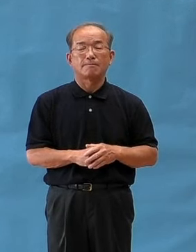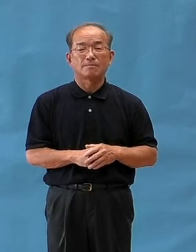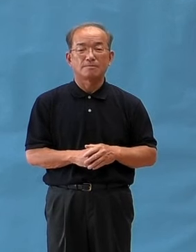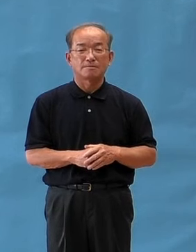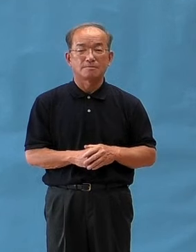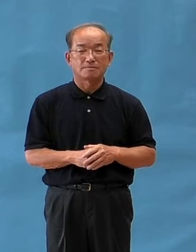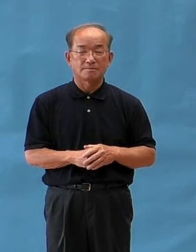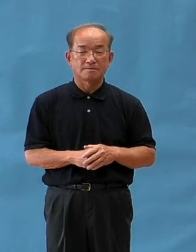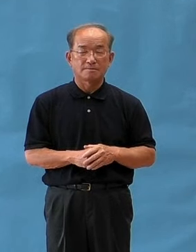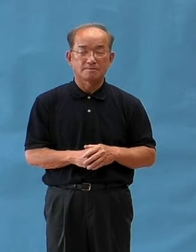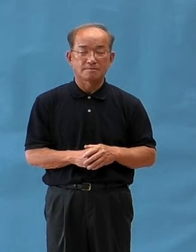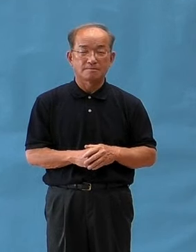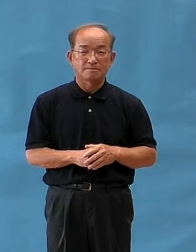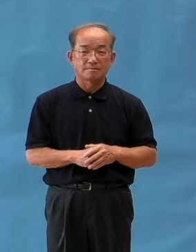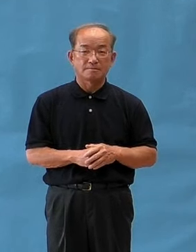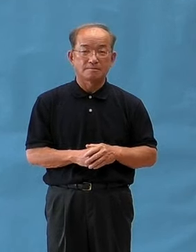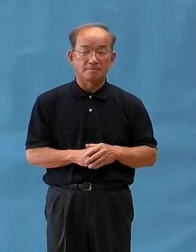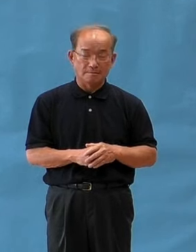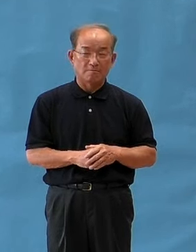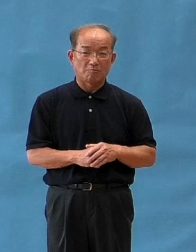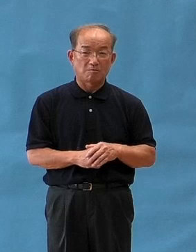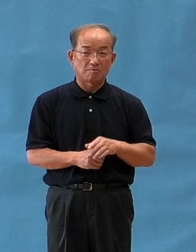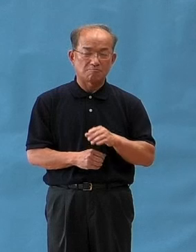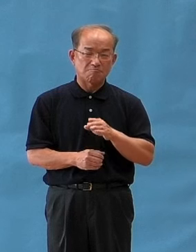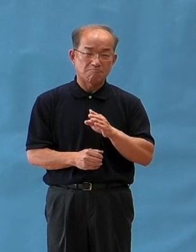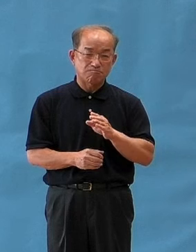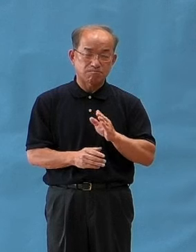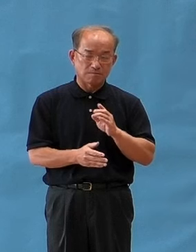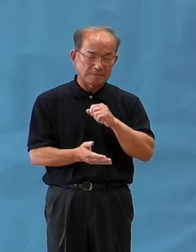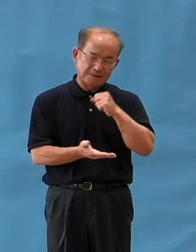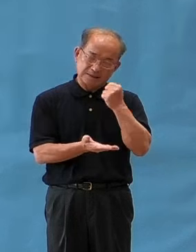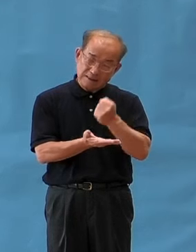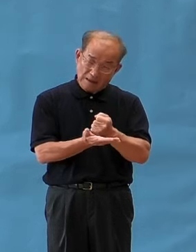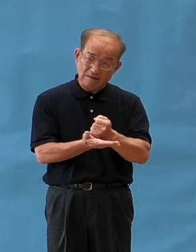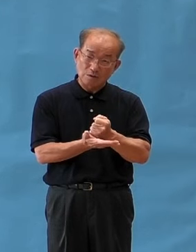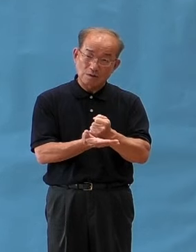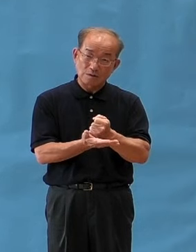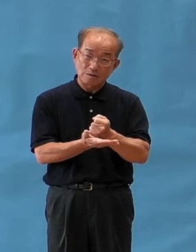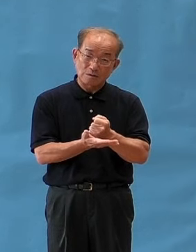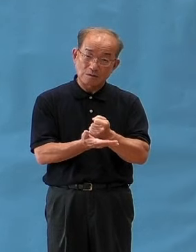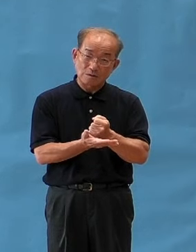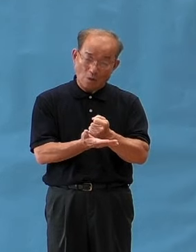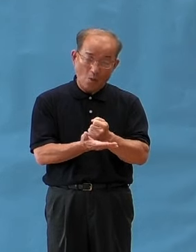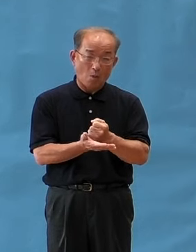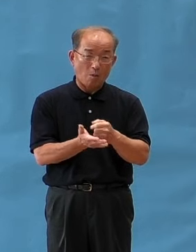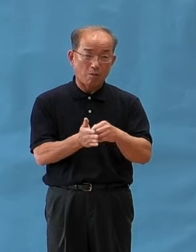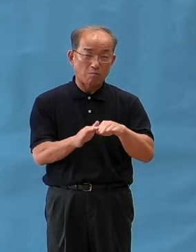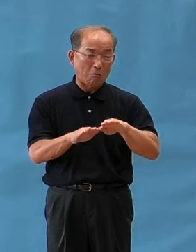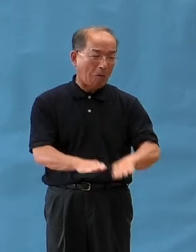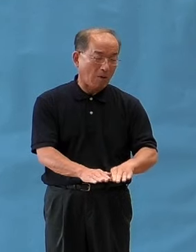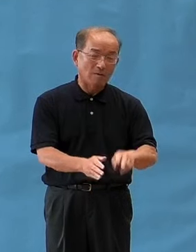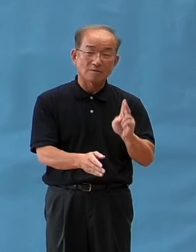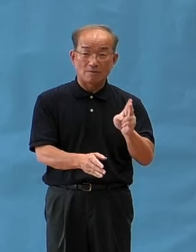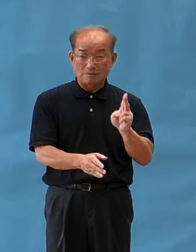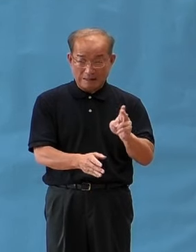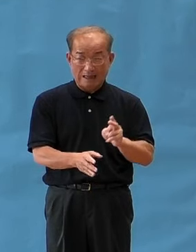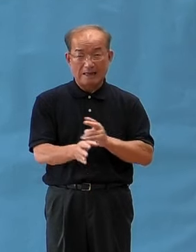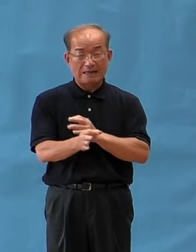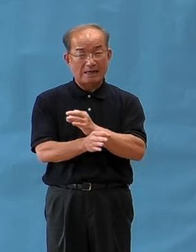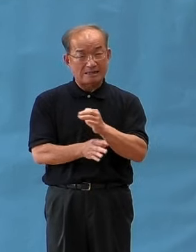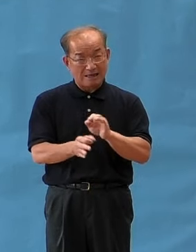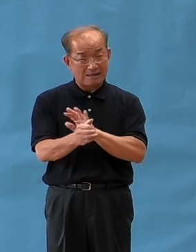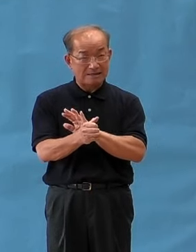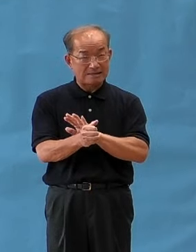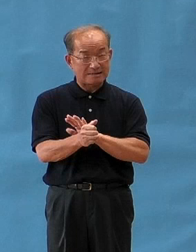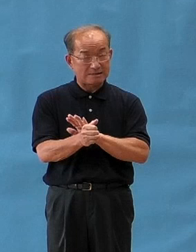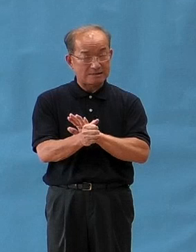実現可能性を下げるようなことを、こんなその経済環境が悪いっていうか、その、これだけその実質と